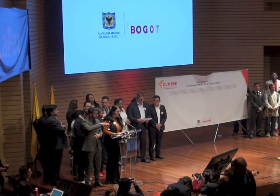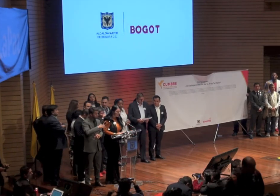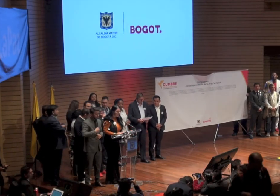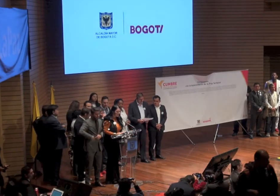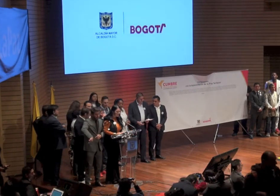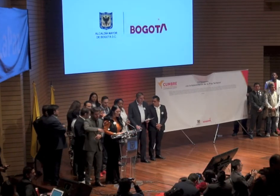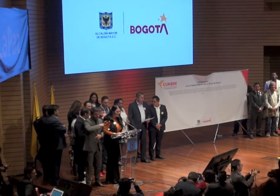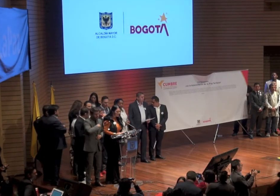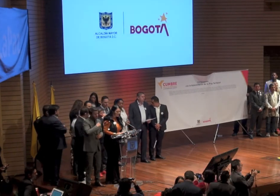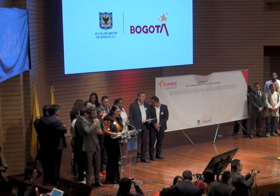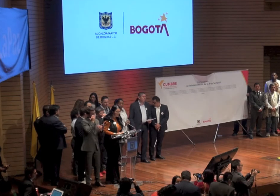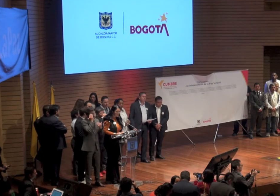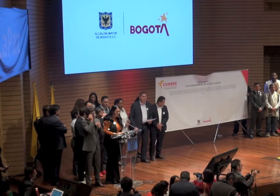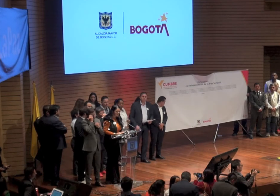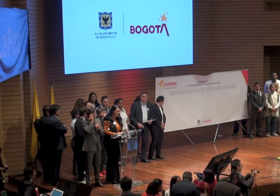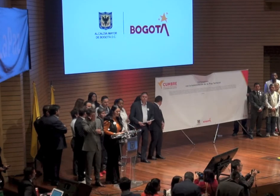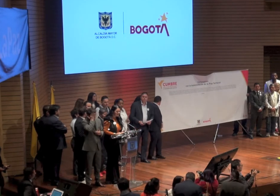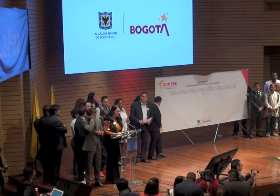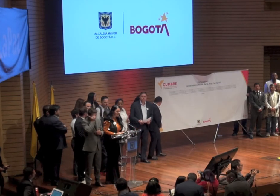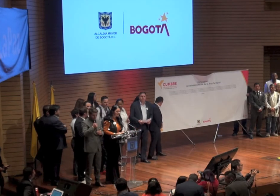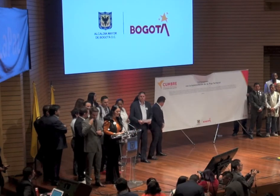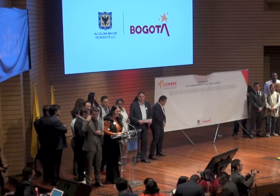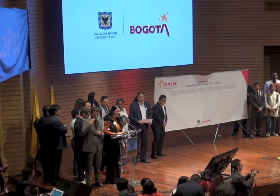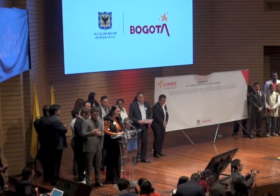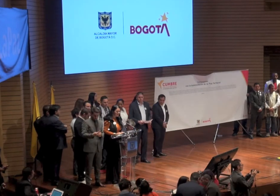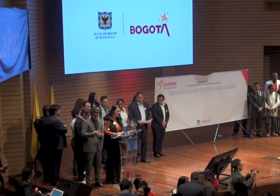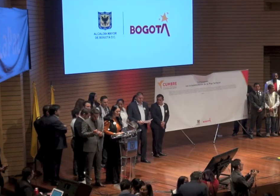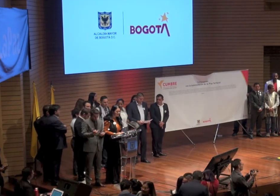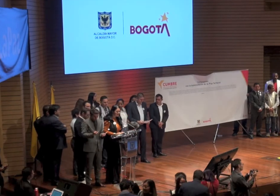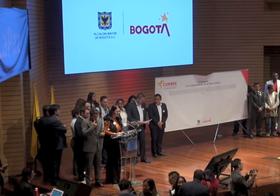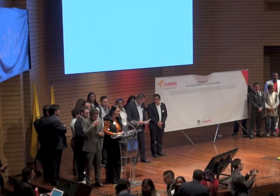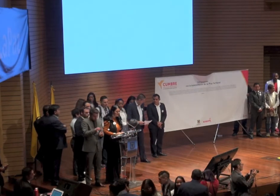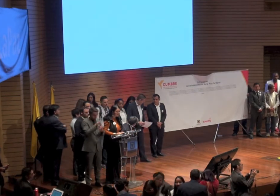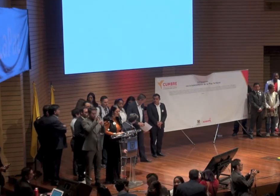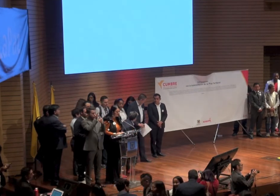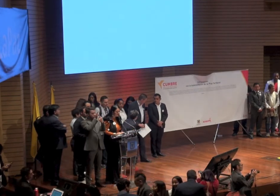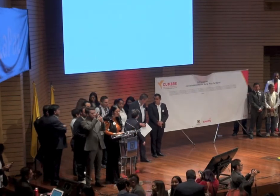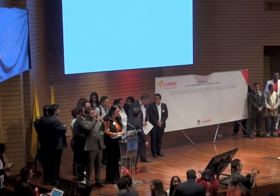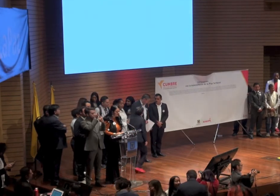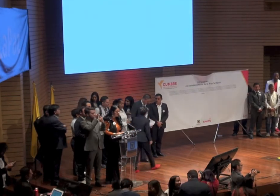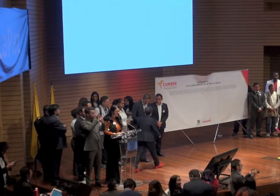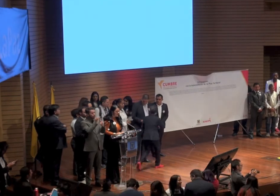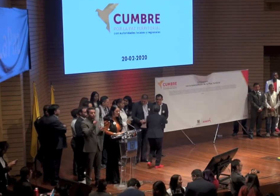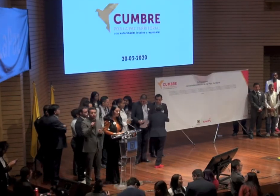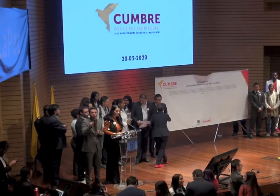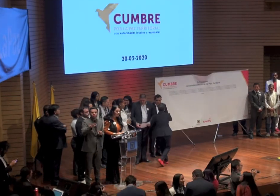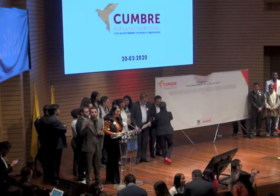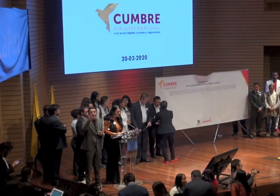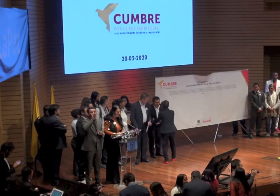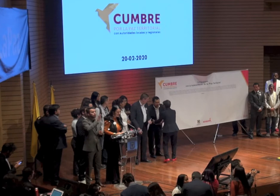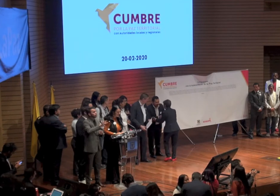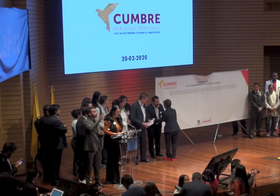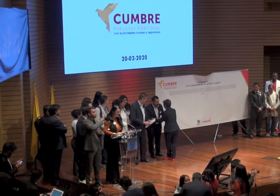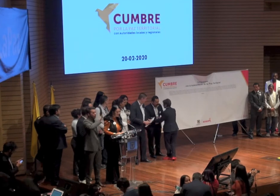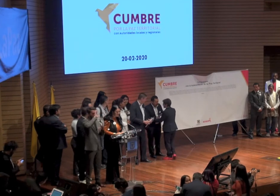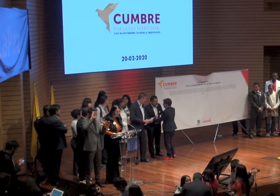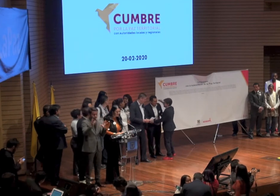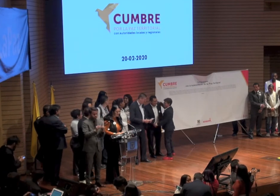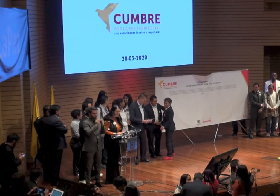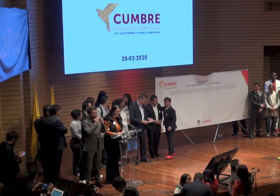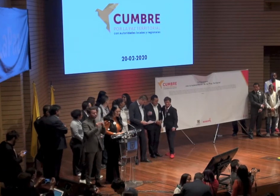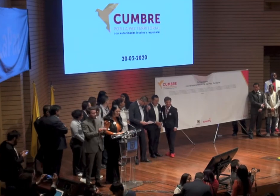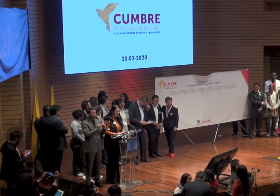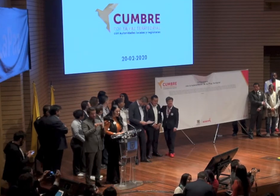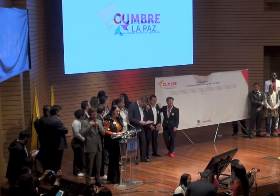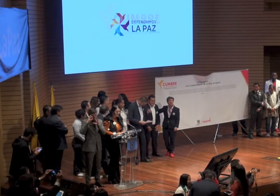de la enorme oportunidad histórica que significa para el país y nuestras regiones la firma del Acuerdo